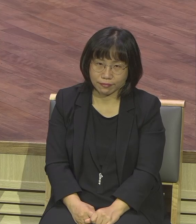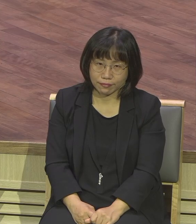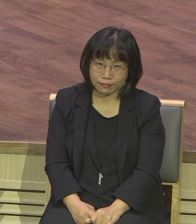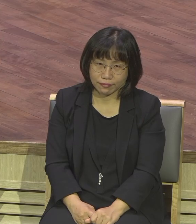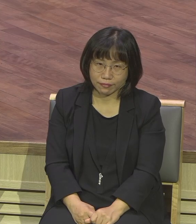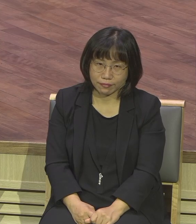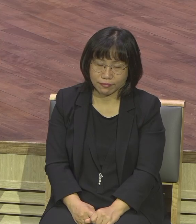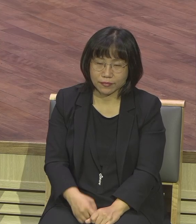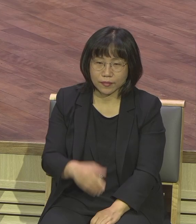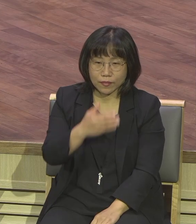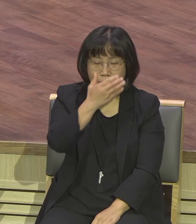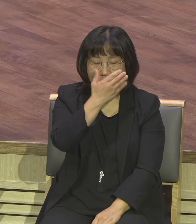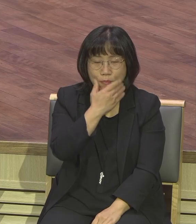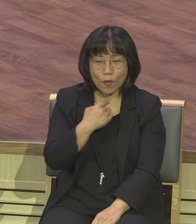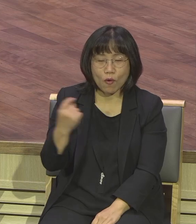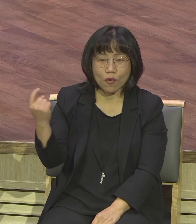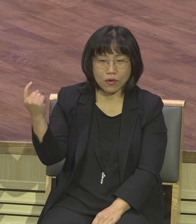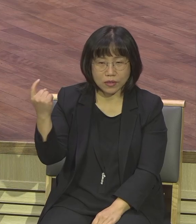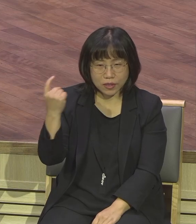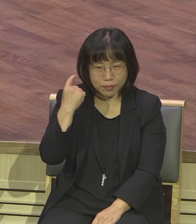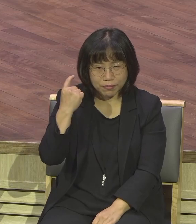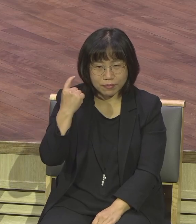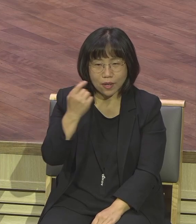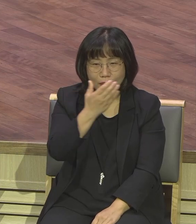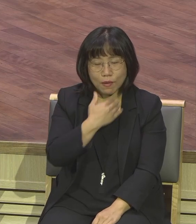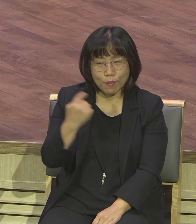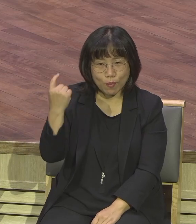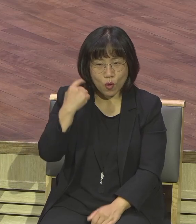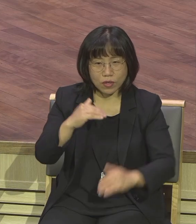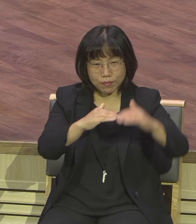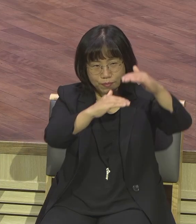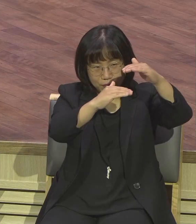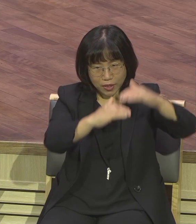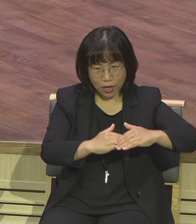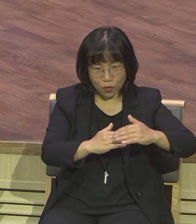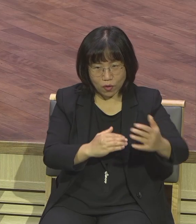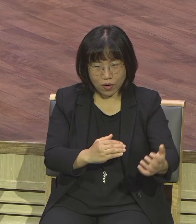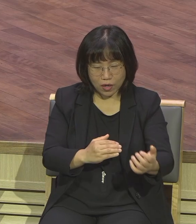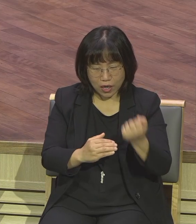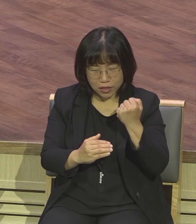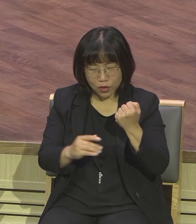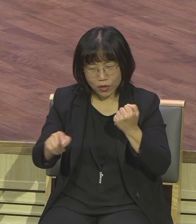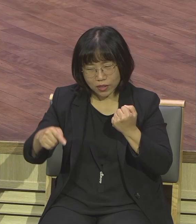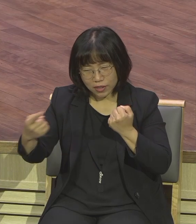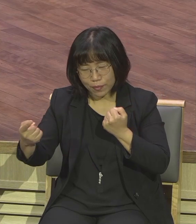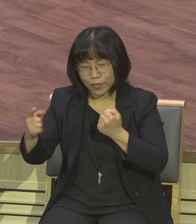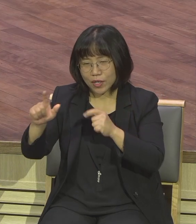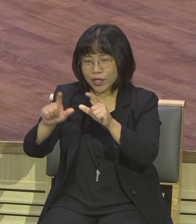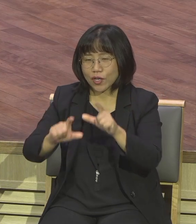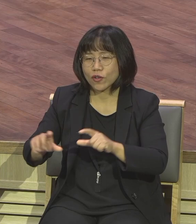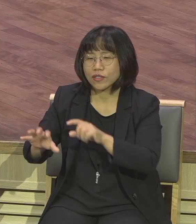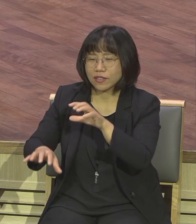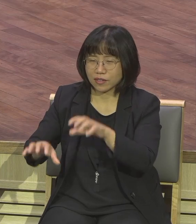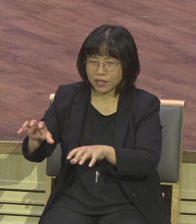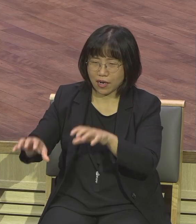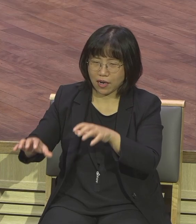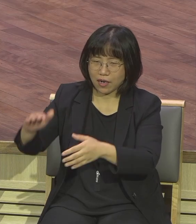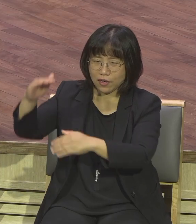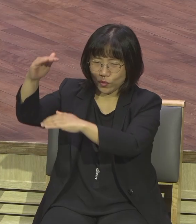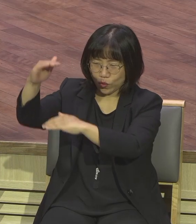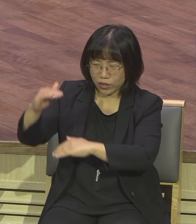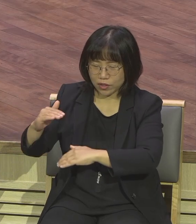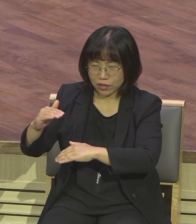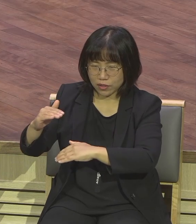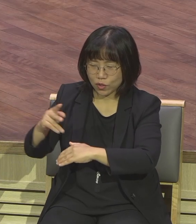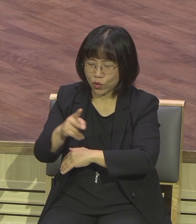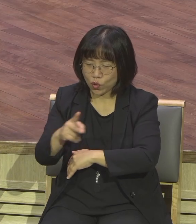복음 콘텐츠를 가졌으면, 이제 우리가 복음을 가졌으면 현장을, 이제 현장을 찾아야 되는데, 현장 콘텐츠가 뭡니까? 전도